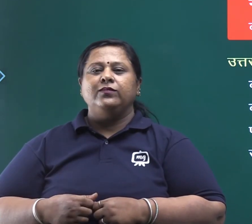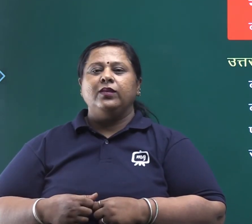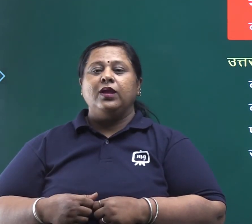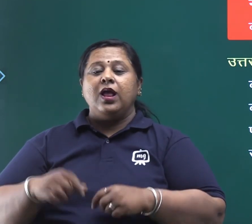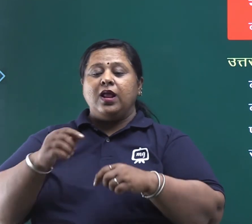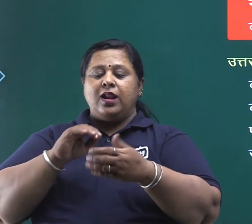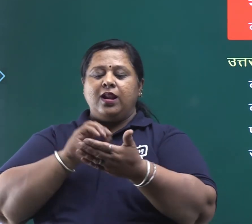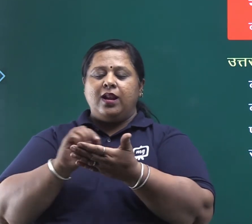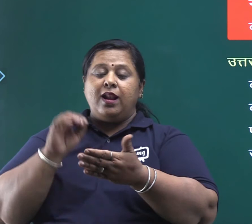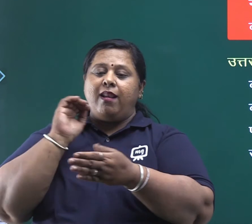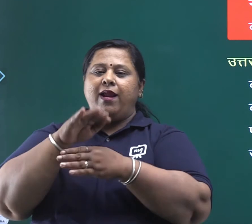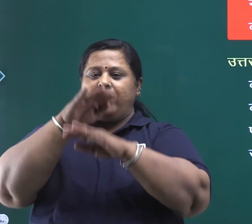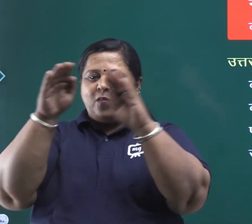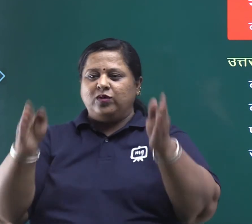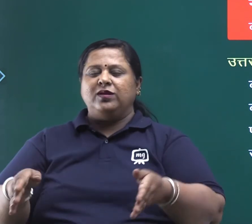लेटर बॉक्स का